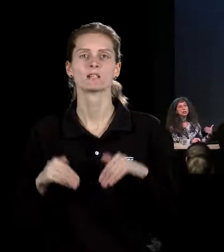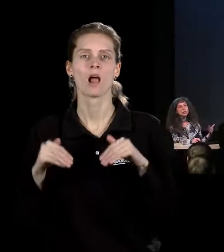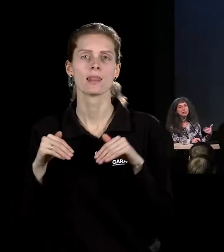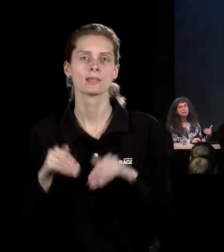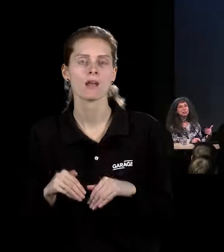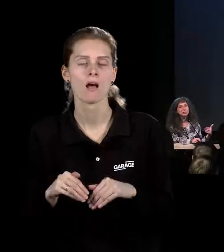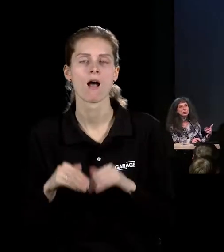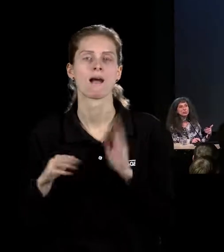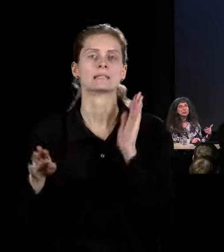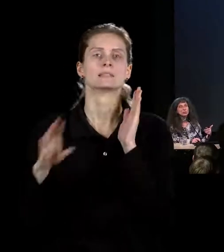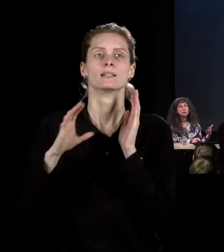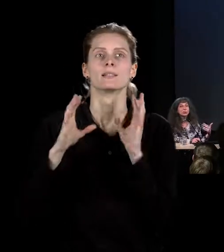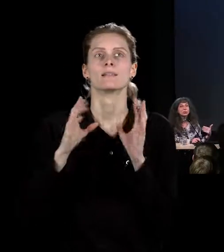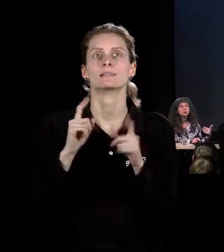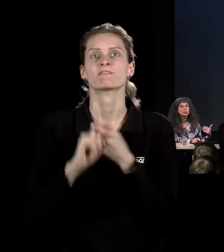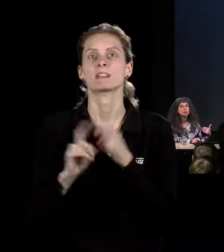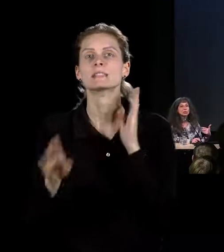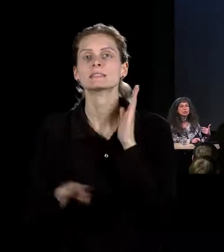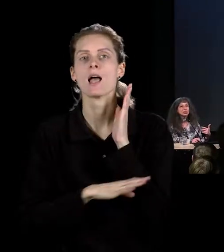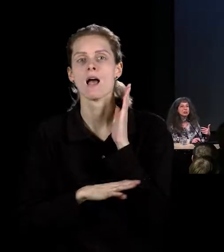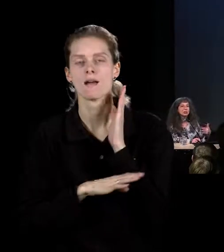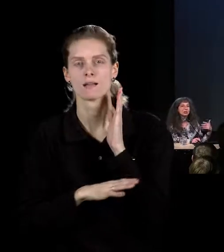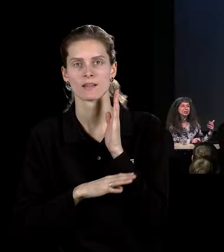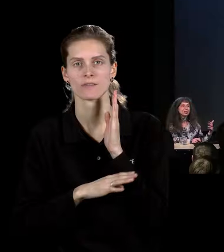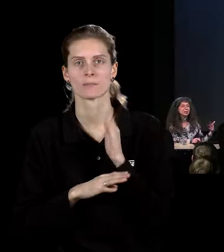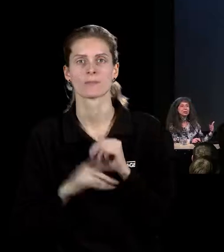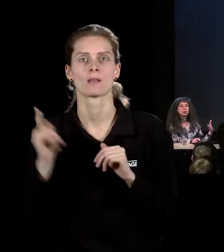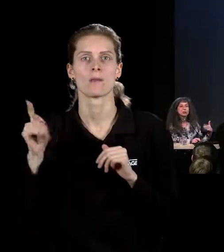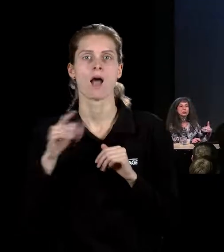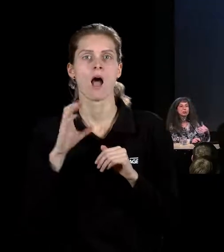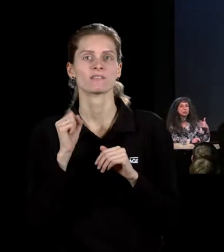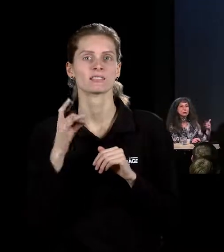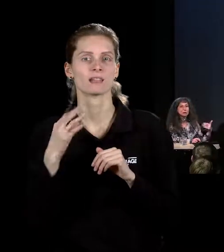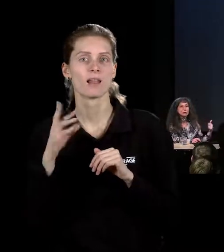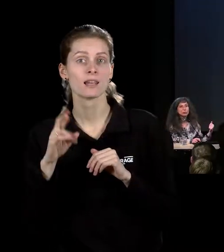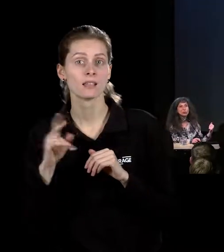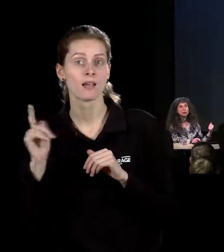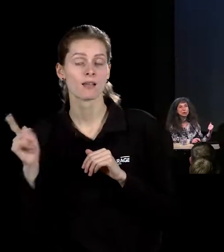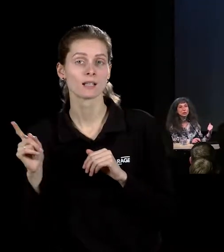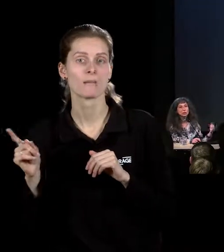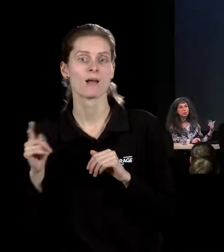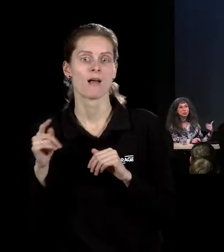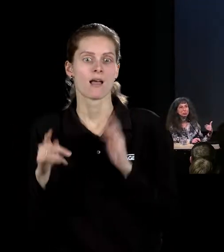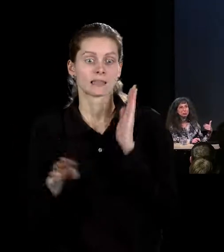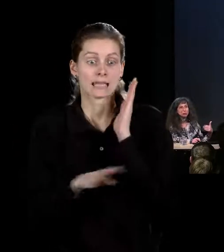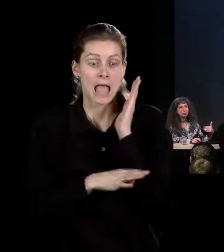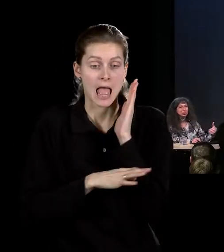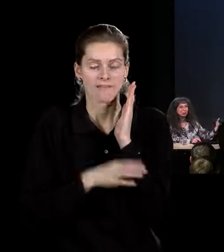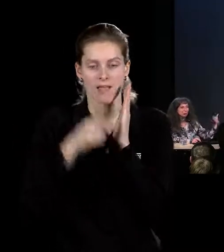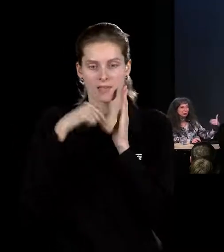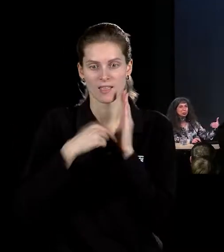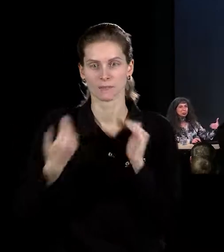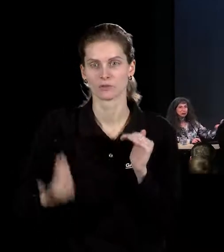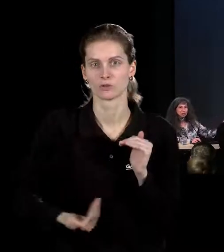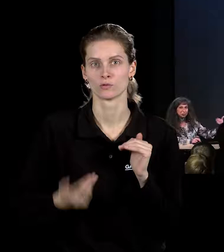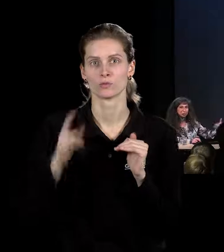по представлениям традиционным австралийским верованиям, это деревья, в которых, это леса, в которых обитают души, в которых обитают духи.